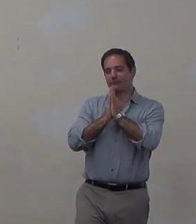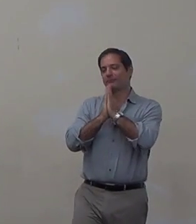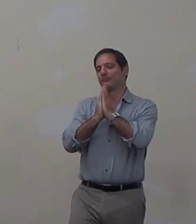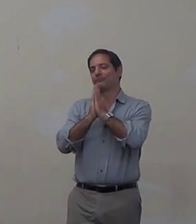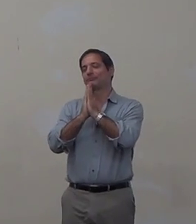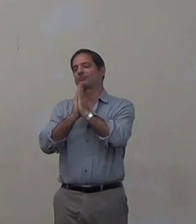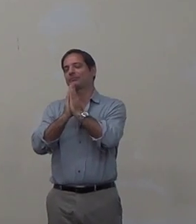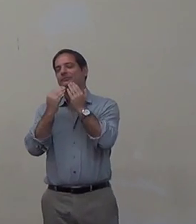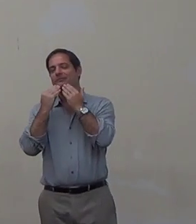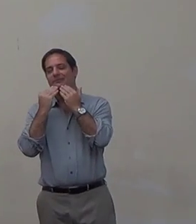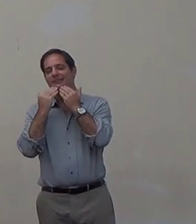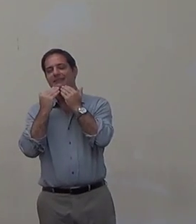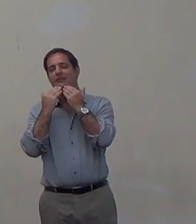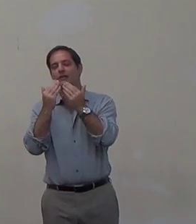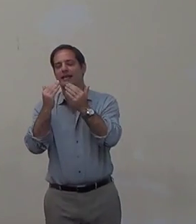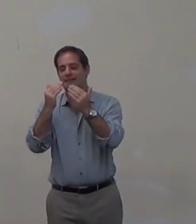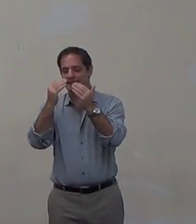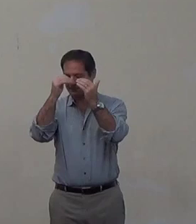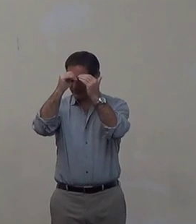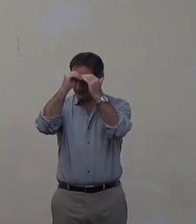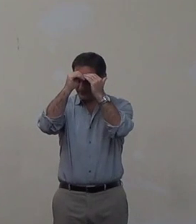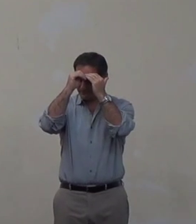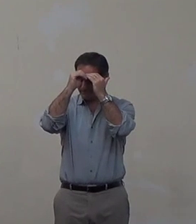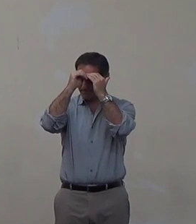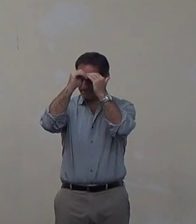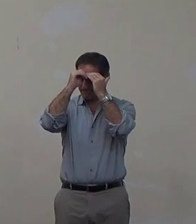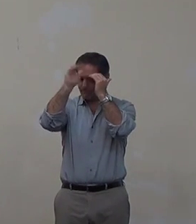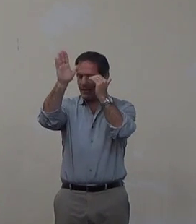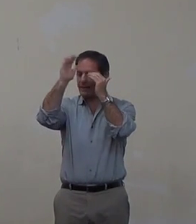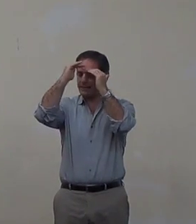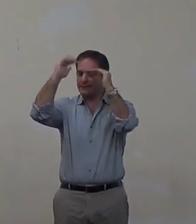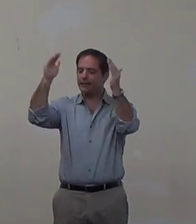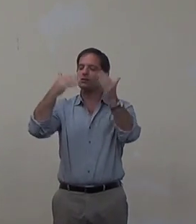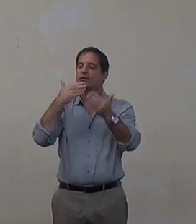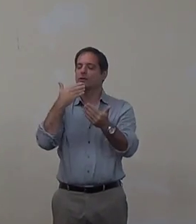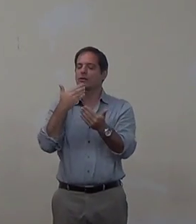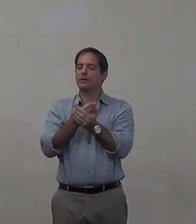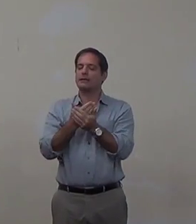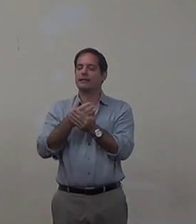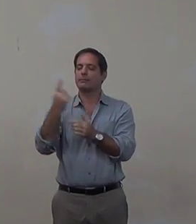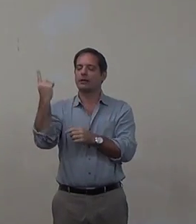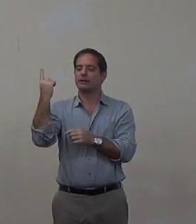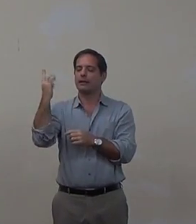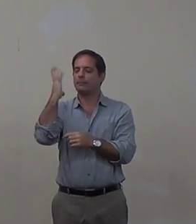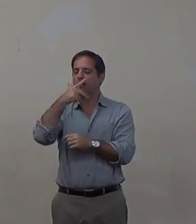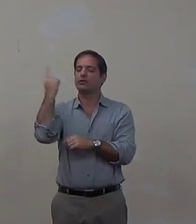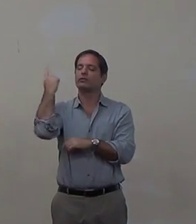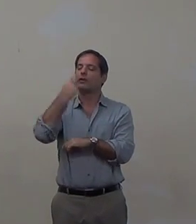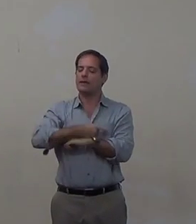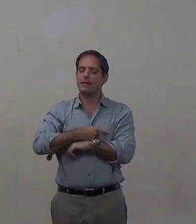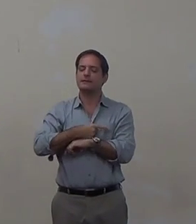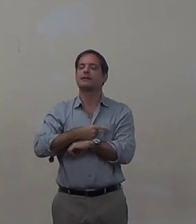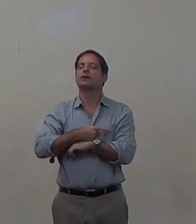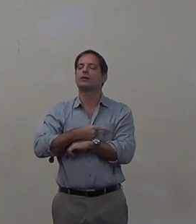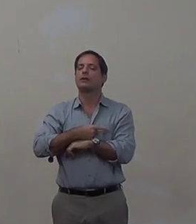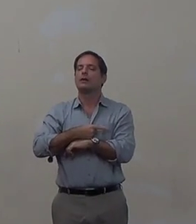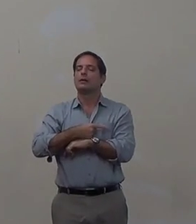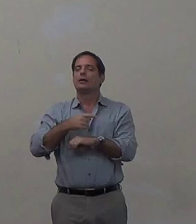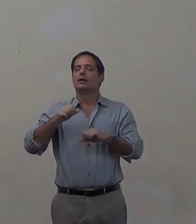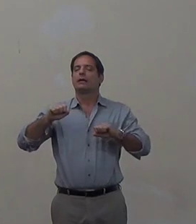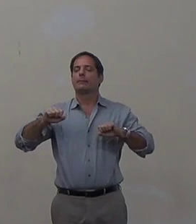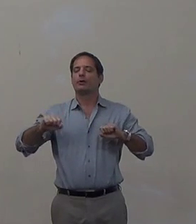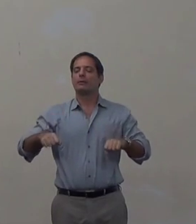Ahora, te doy gracias, Padre del Cielo, Señor, te doy gracias por este precioso día,